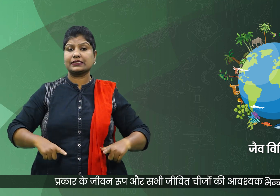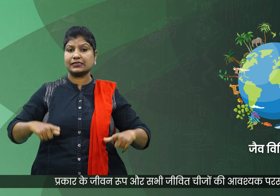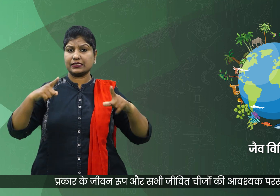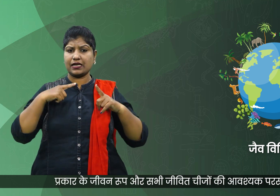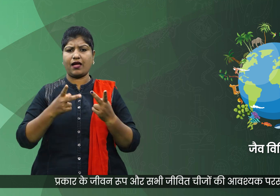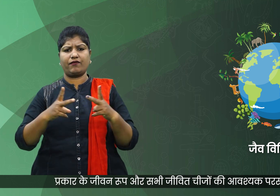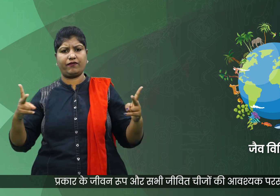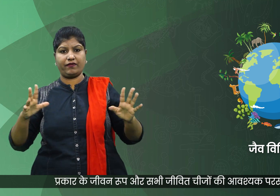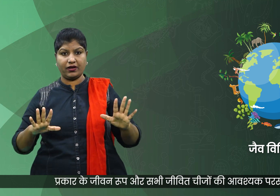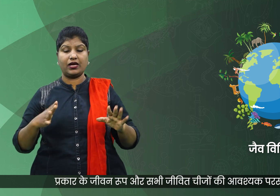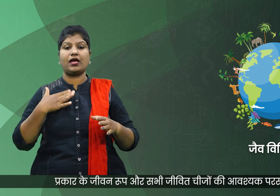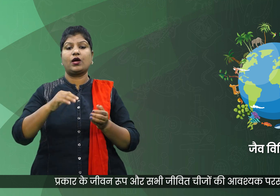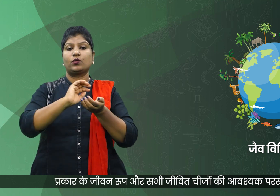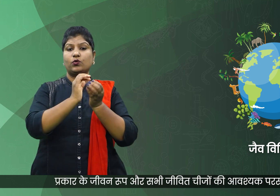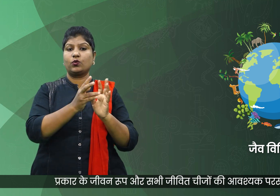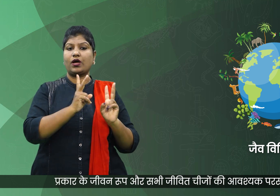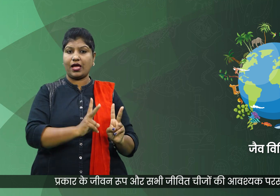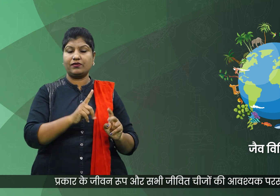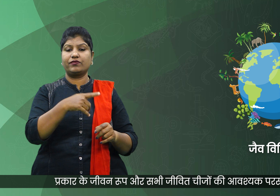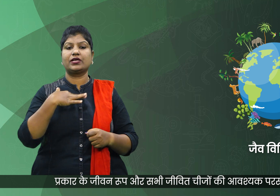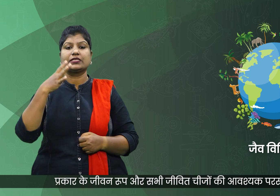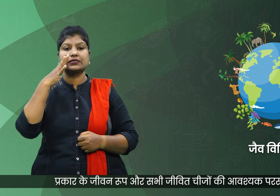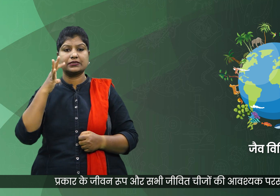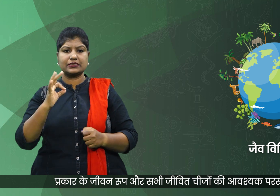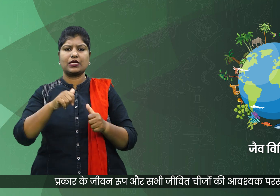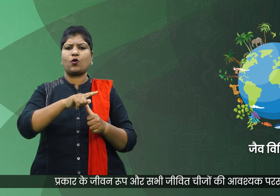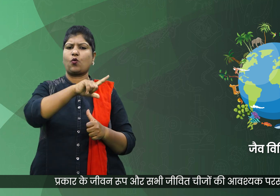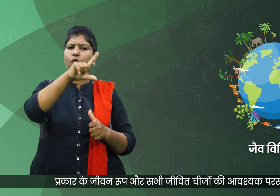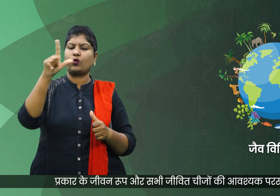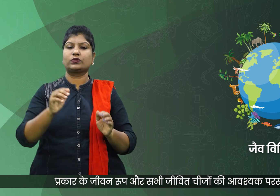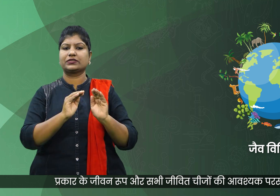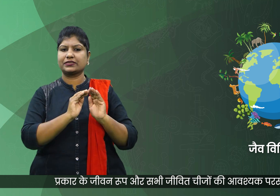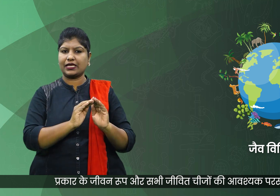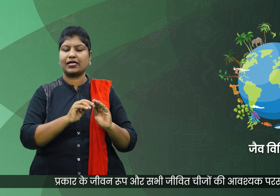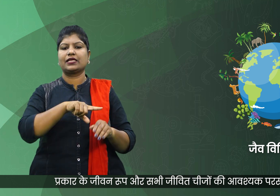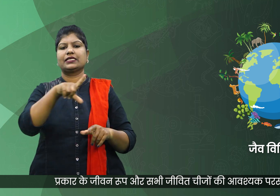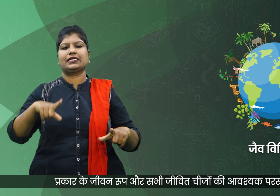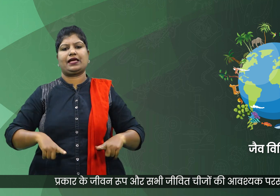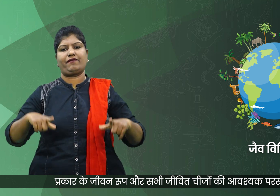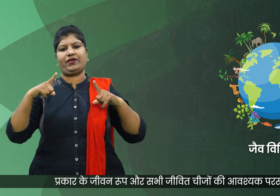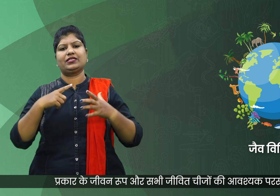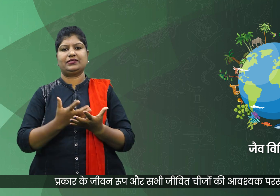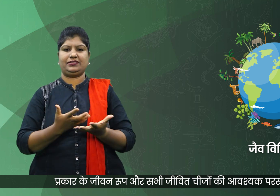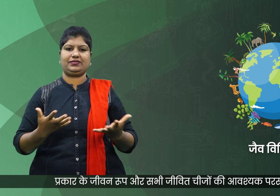और सभी जीवी चीजों की आवश्यक परस्पर निर्भरता।